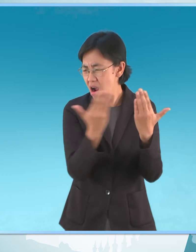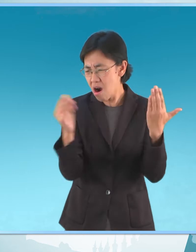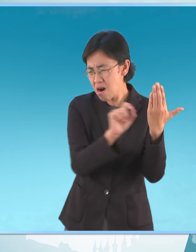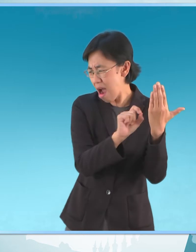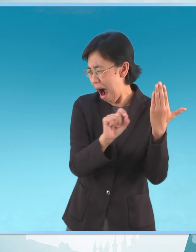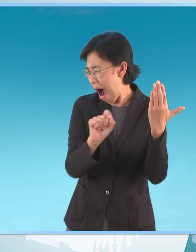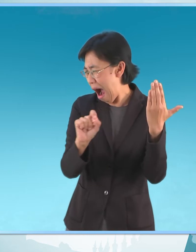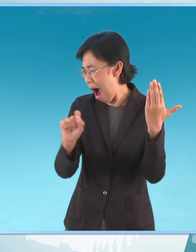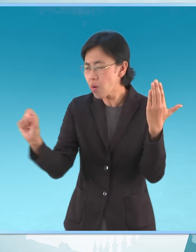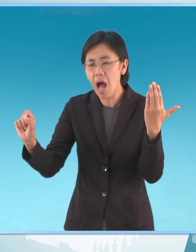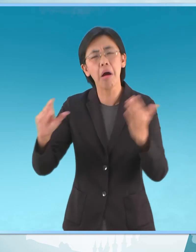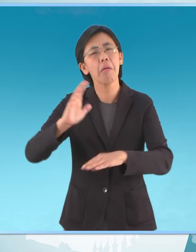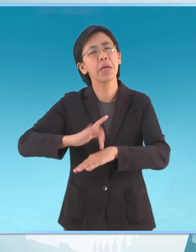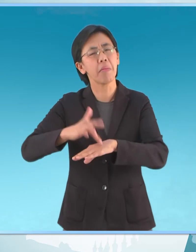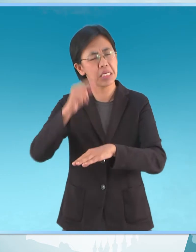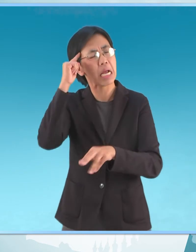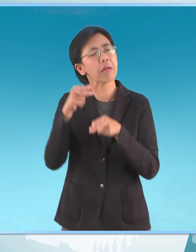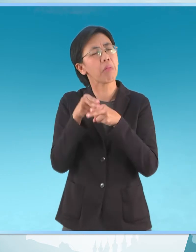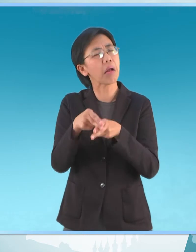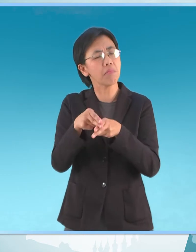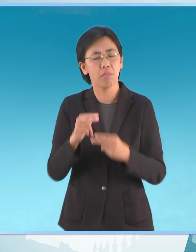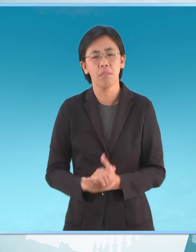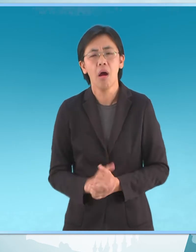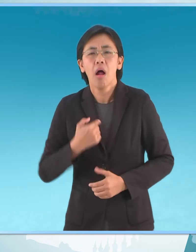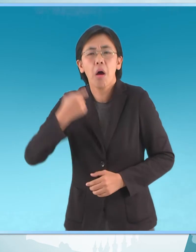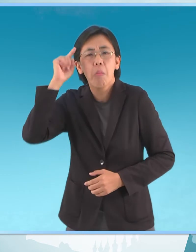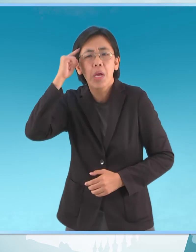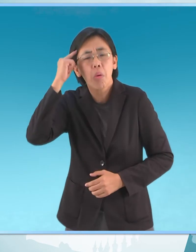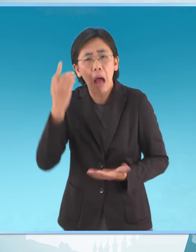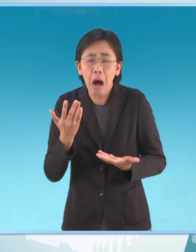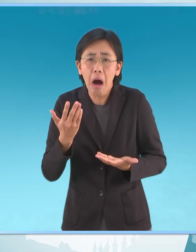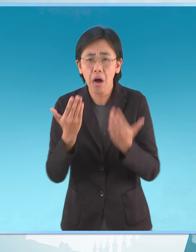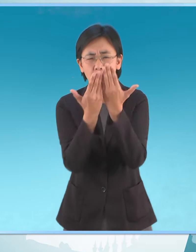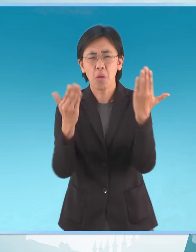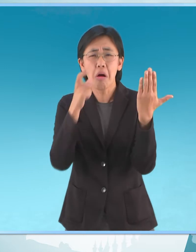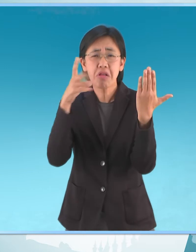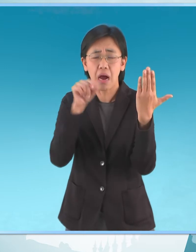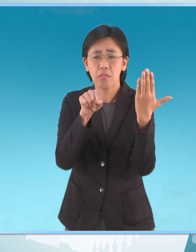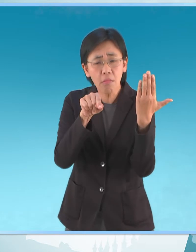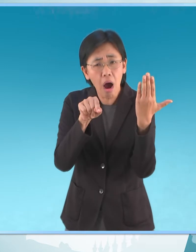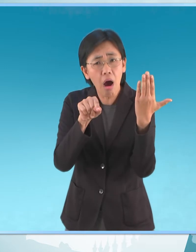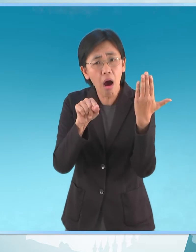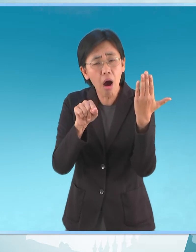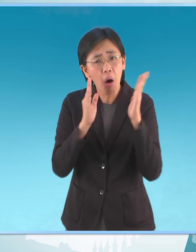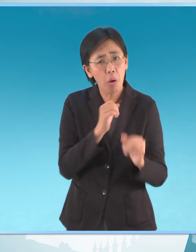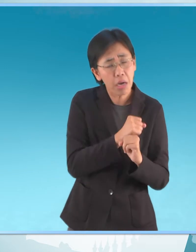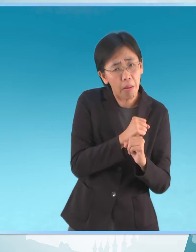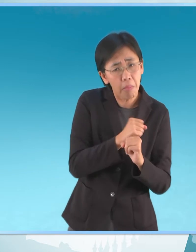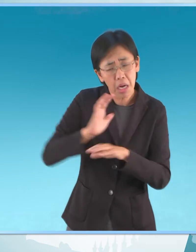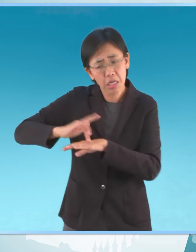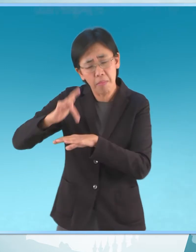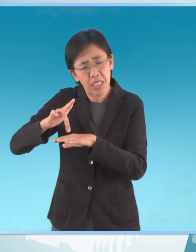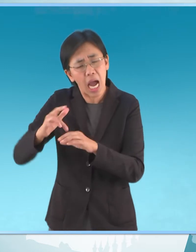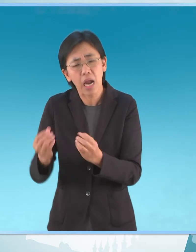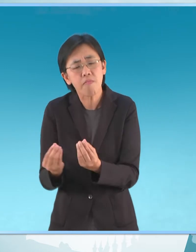ราะฉะนั้นนี่เป็นฝีมือธรรมชาติแน่ๆนะครับทุกวันนี้เนี่ยเราก็ยังไม่รู้คำตอบว่ากำแพงยักษ์ขนาดนี้เป็นฝีมือมนุษย์หรือธรรมชาติ